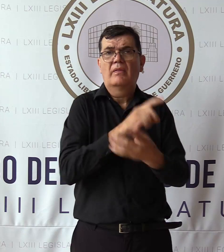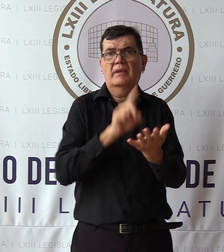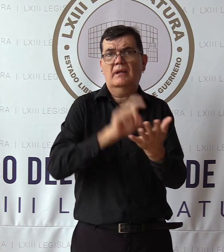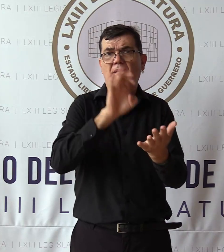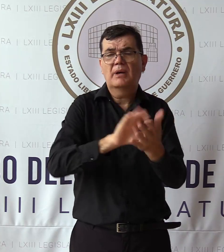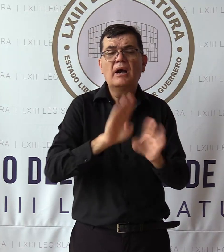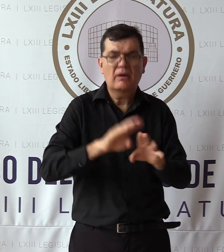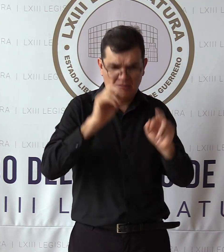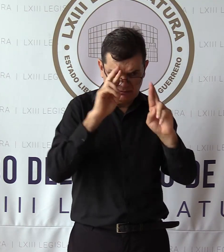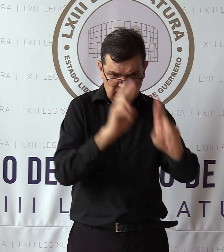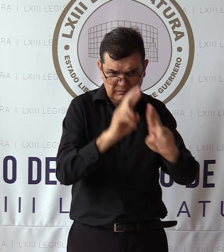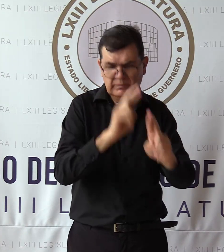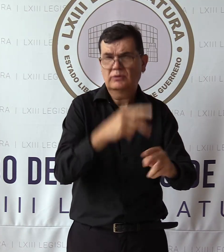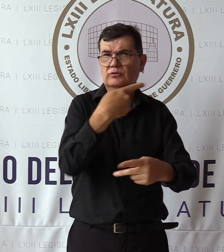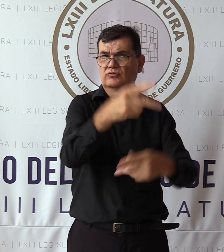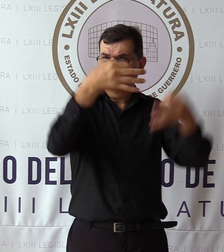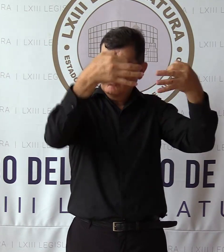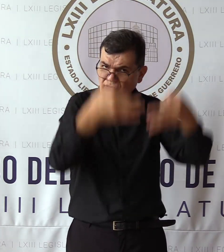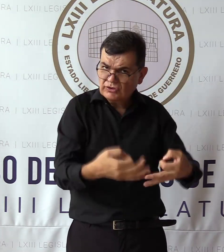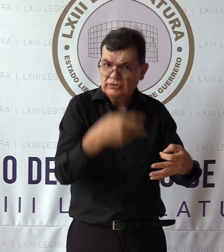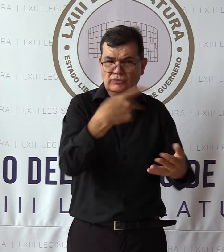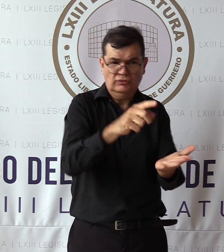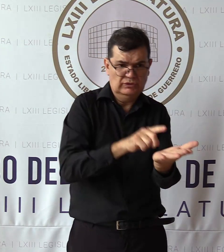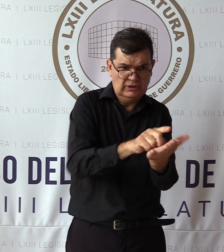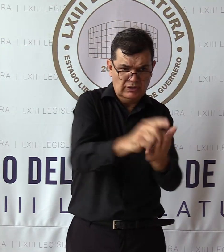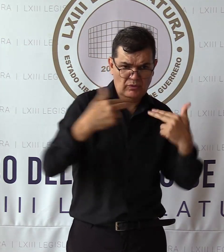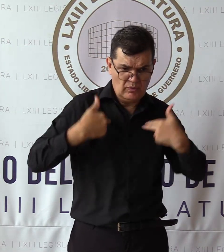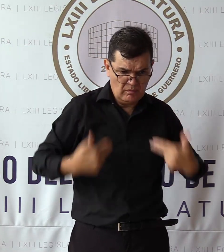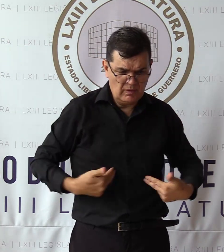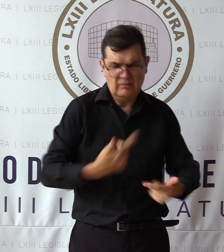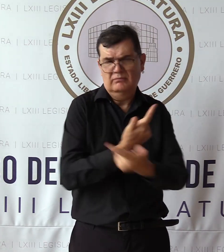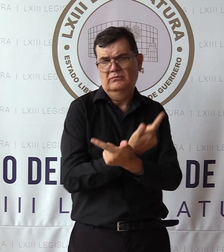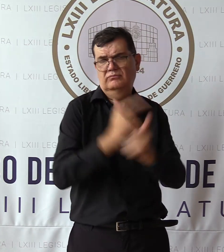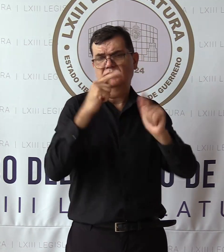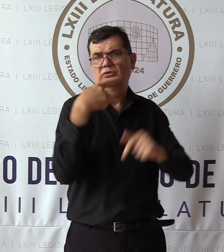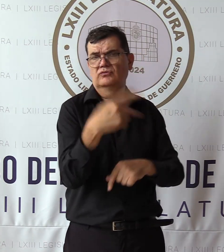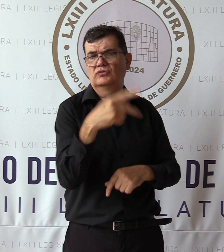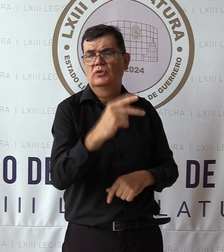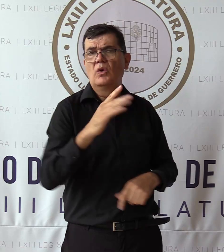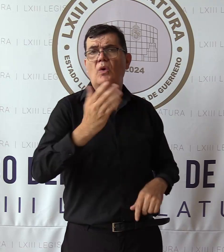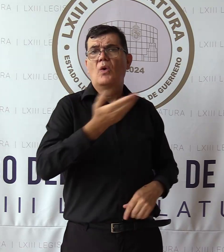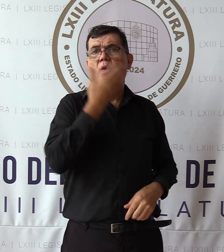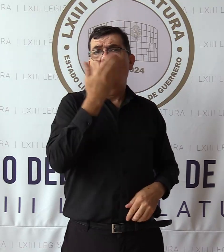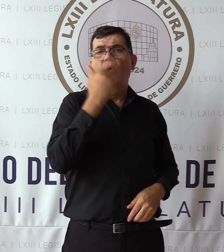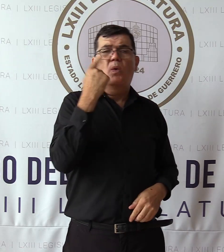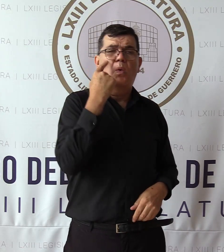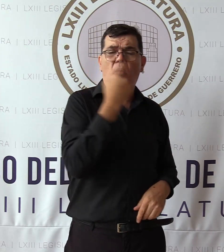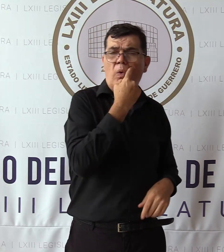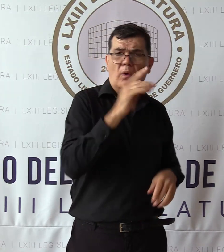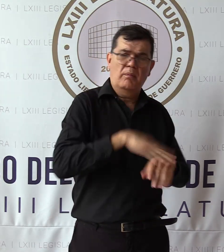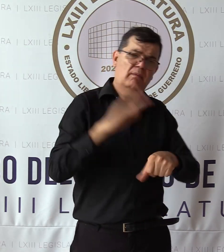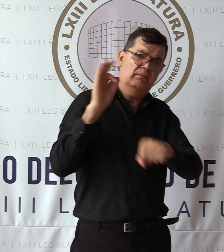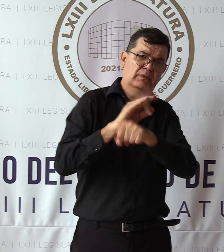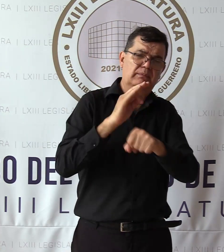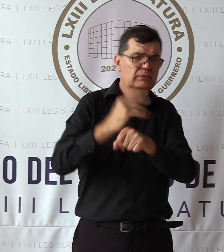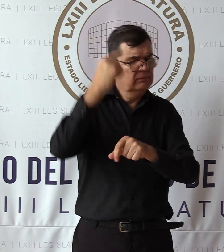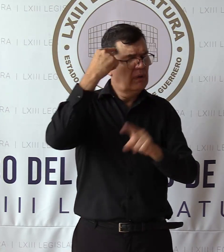respeto a su dignidad, derechos humanos y libertades fundamentales a través del reforzamiento de su autoestima y aprecio por